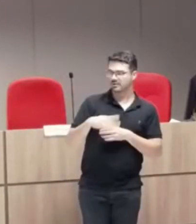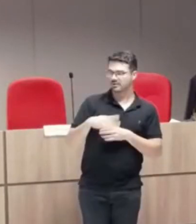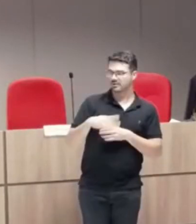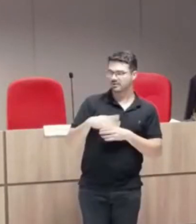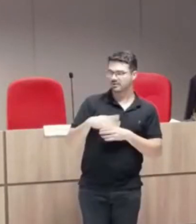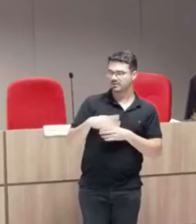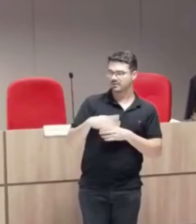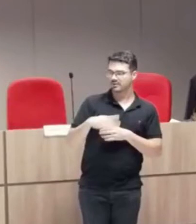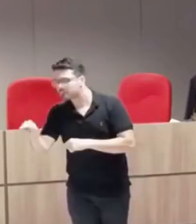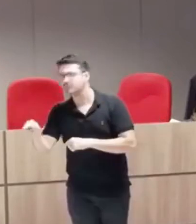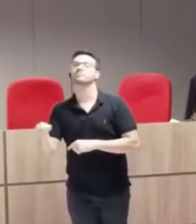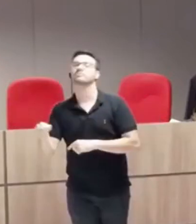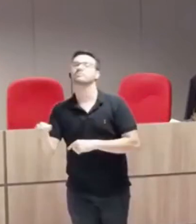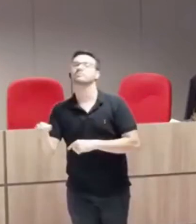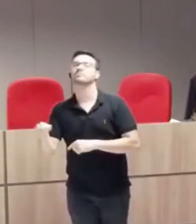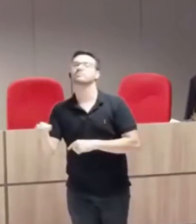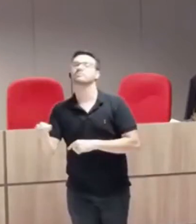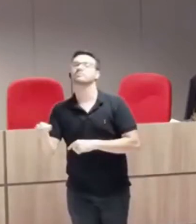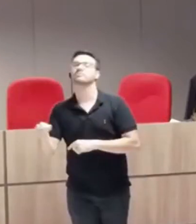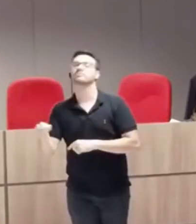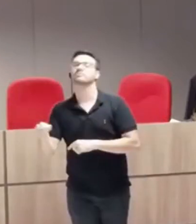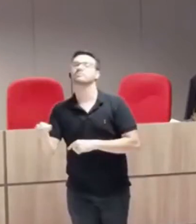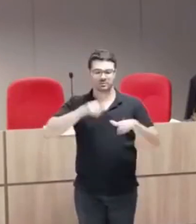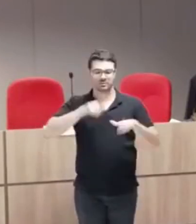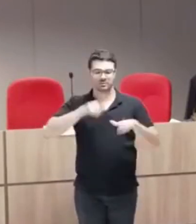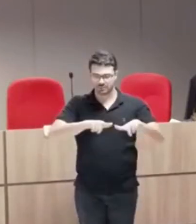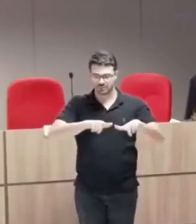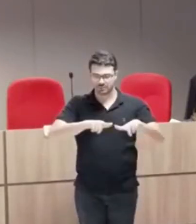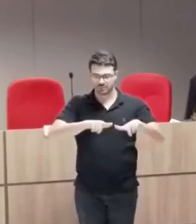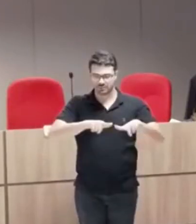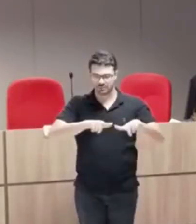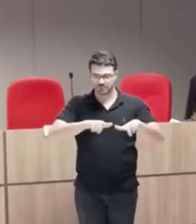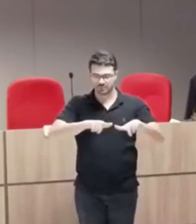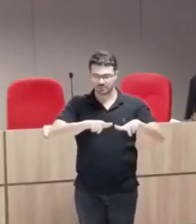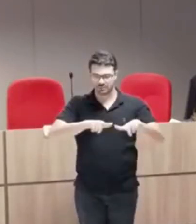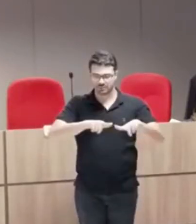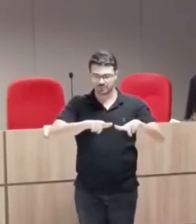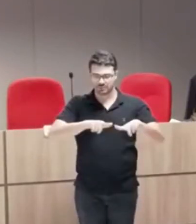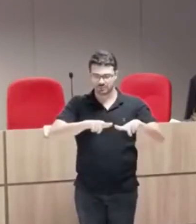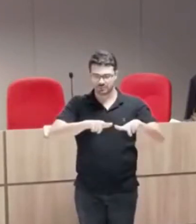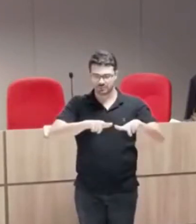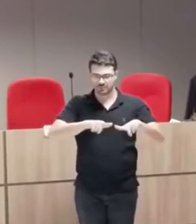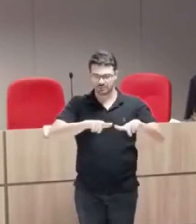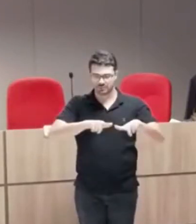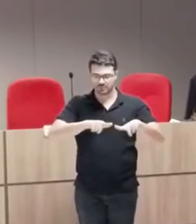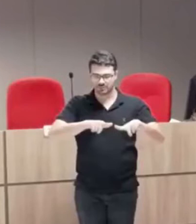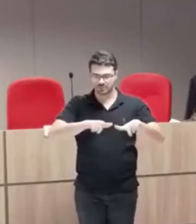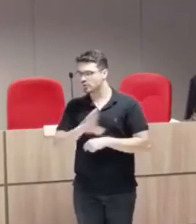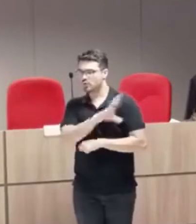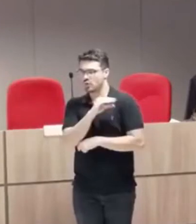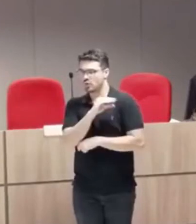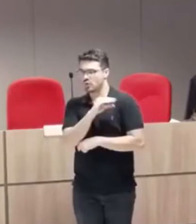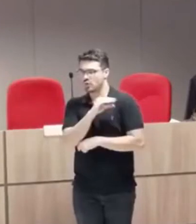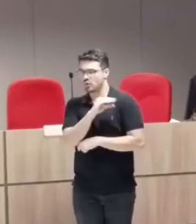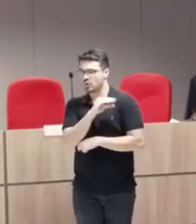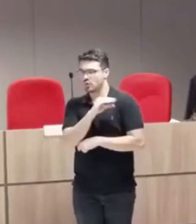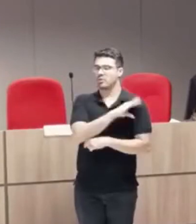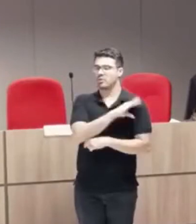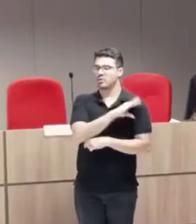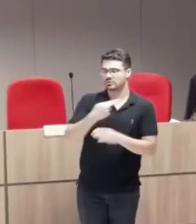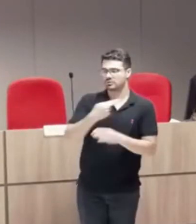que fizeram procuradores de trabalho, promotores de justiça, auditores fiscais de trabalho, e diretores, conselheiros dos conselhos regionais de